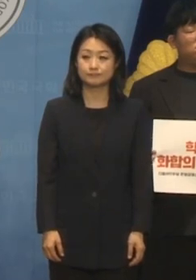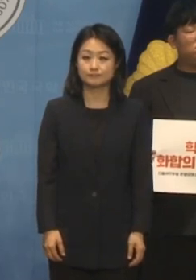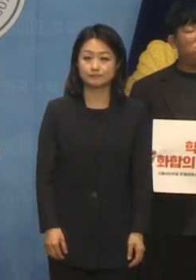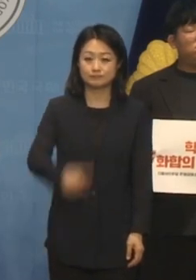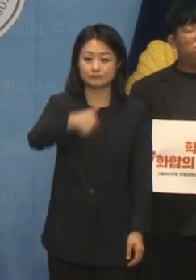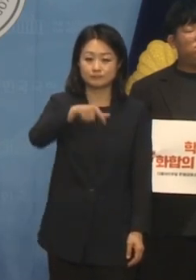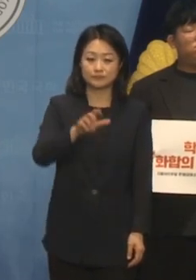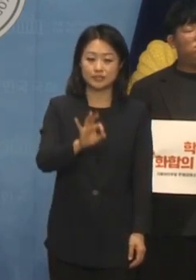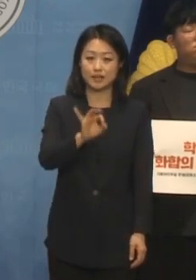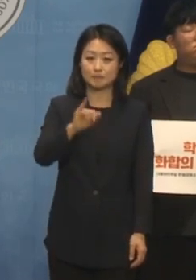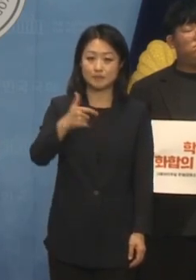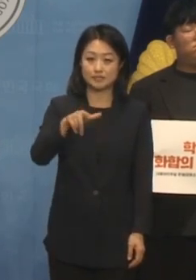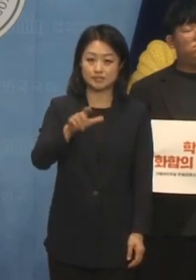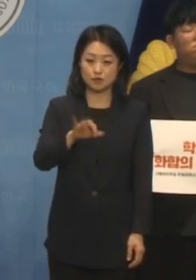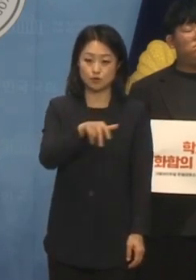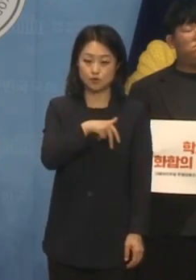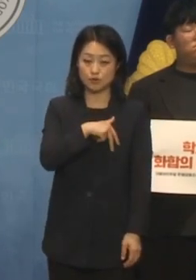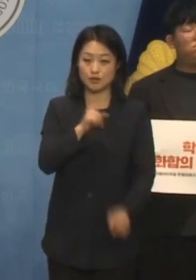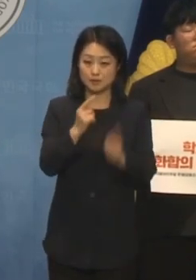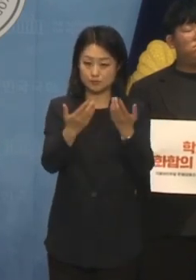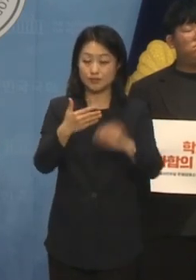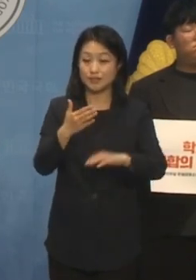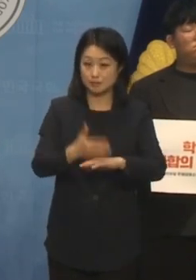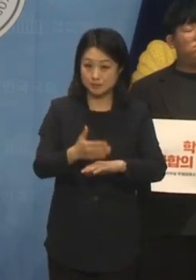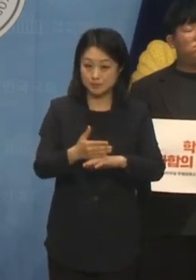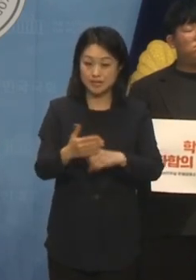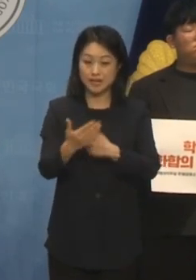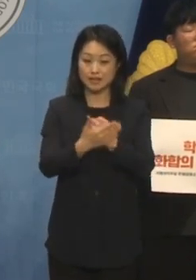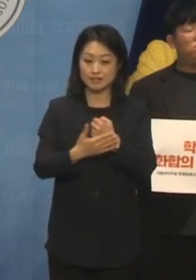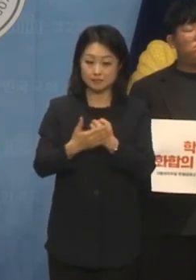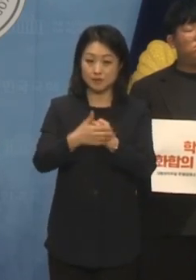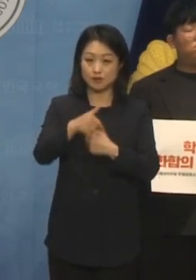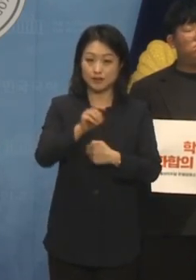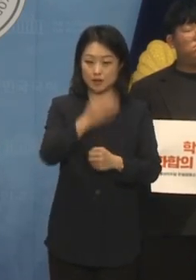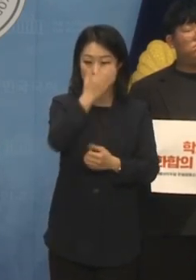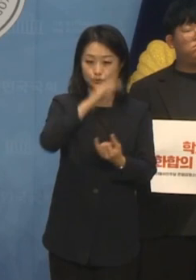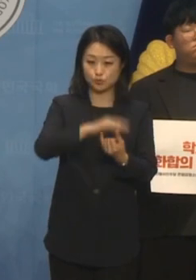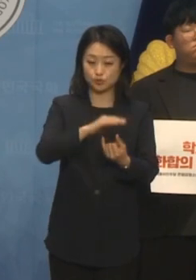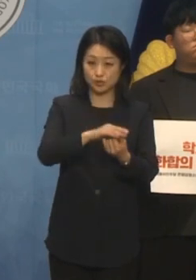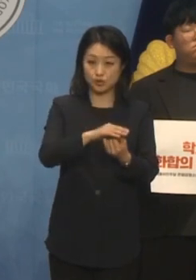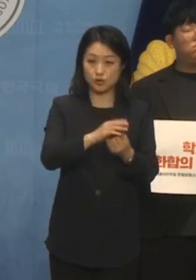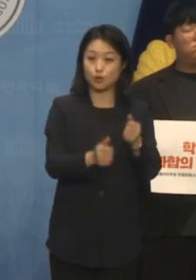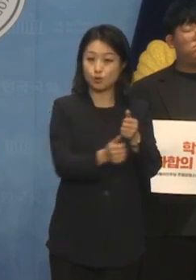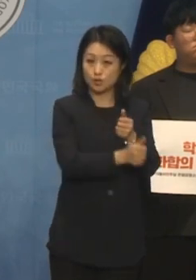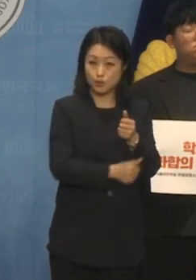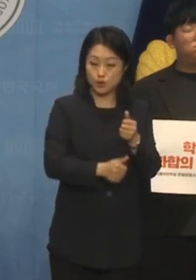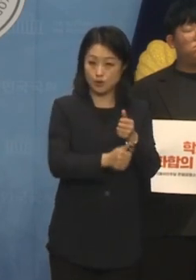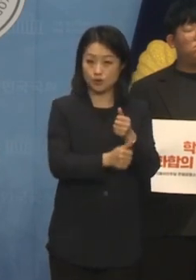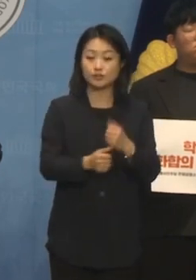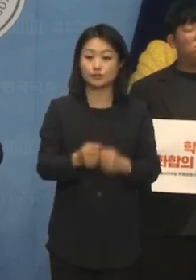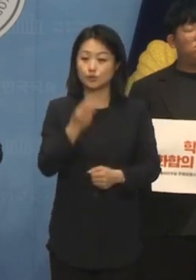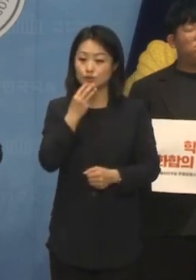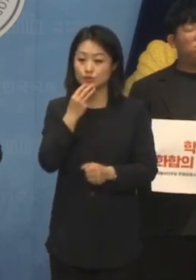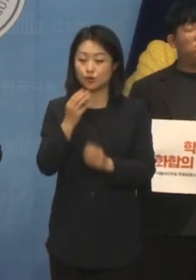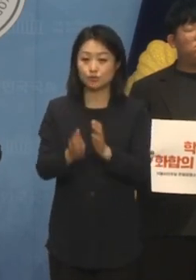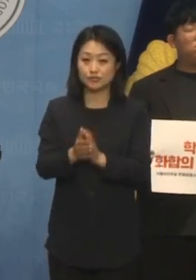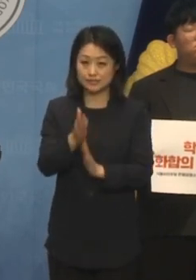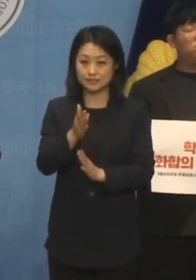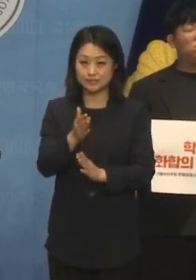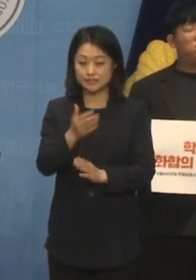강민정 의원님 발언 감사드립니다. 이제 저희 은평갑 청소년위원회와 서울시당 청소년위원회가 발언을 시작하도록